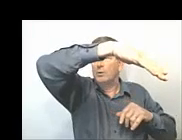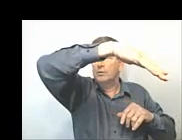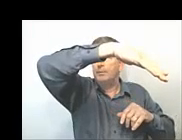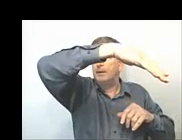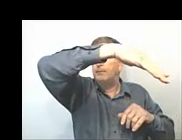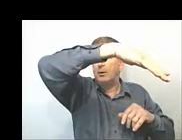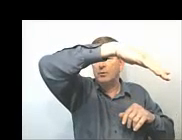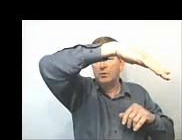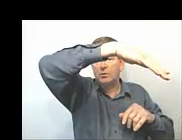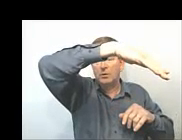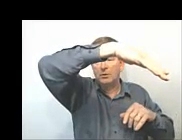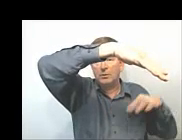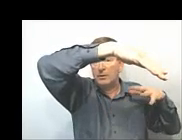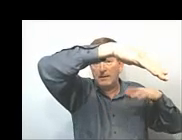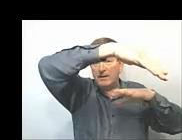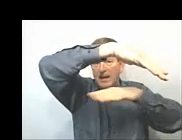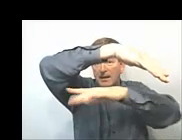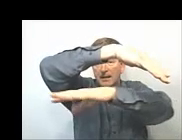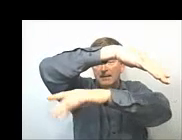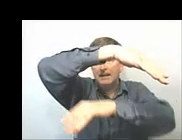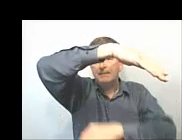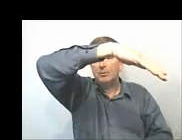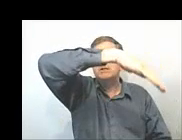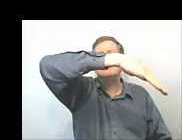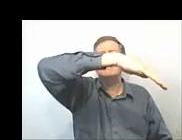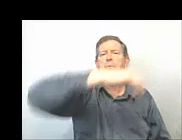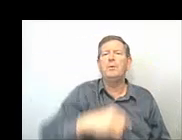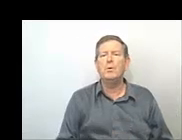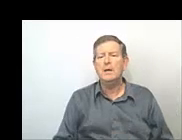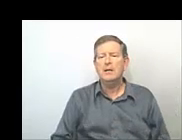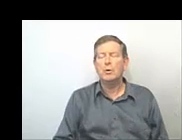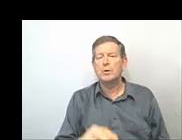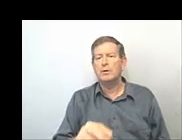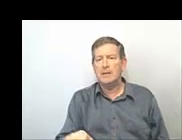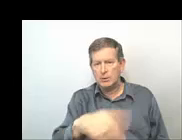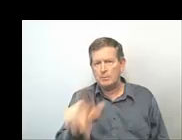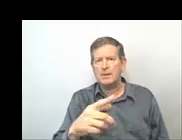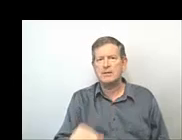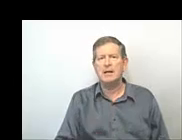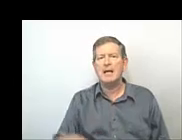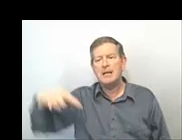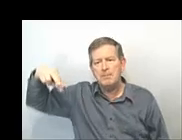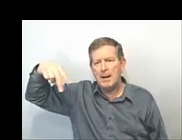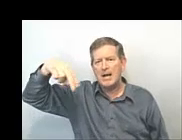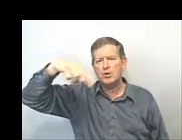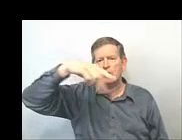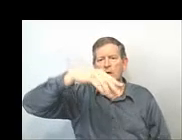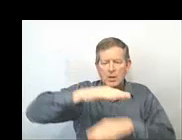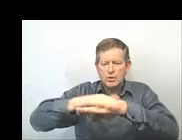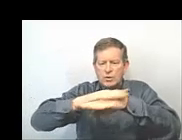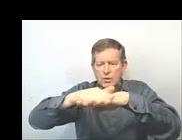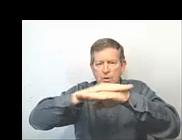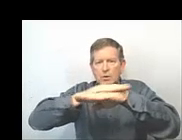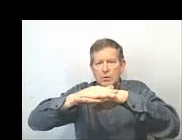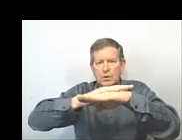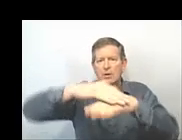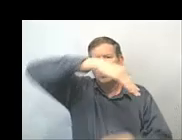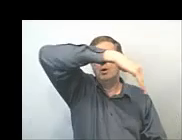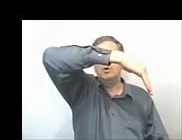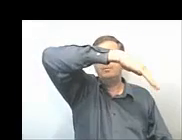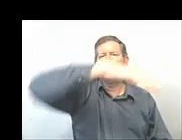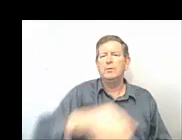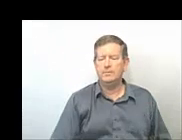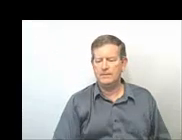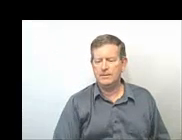ou par au-dessus d'une rivière. Hein. Donc ça, c'est un pont. Donc les deux personnes-là, ils marchent